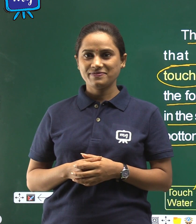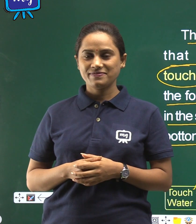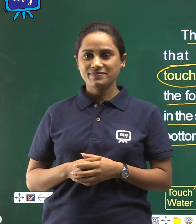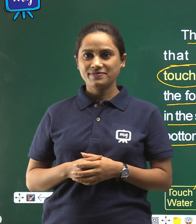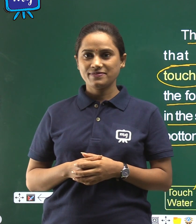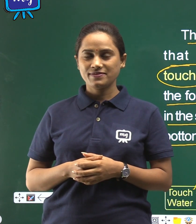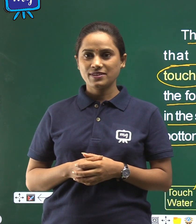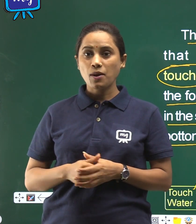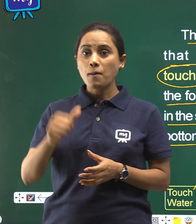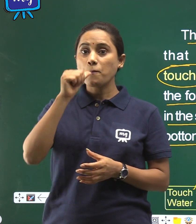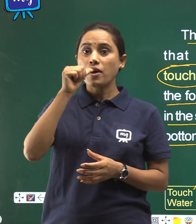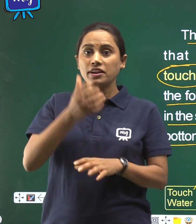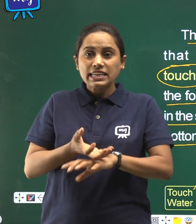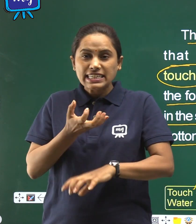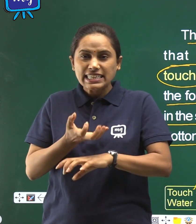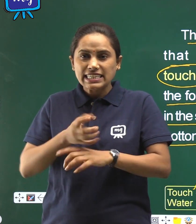जलवाष्प.